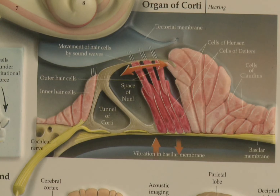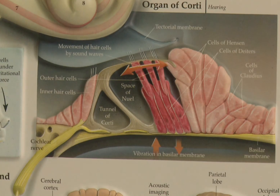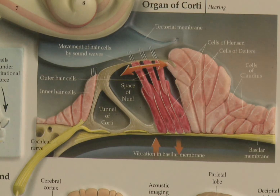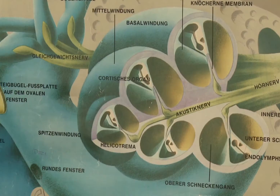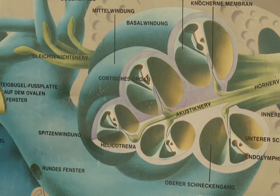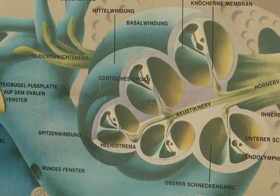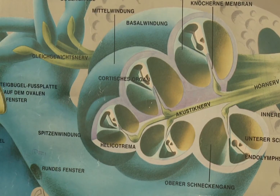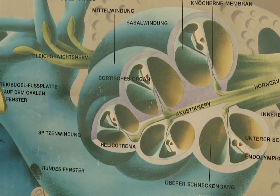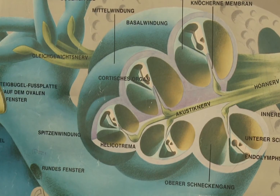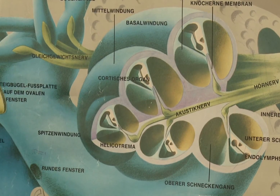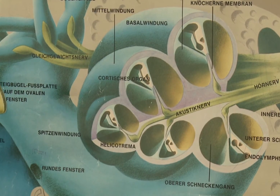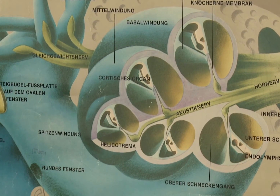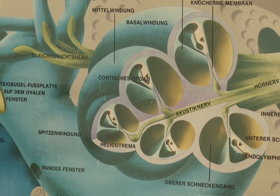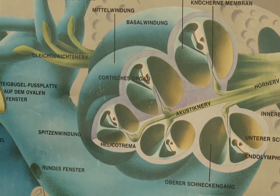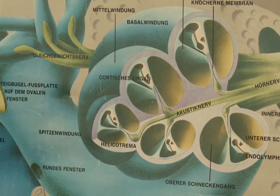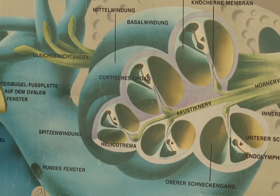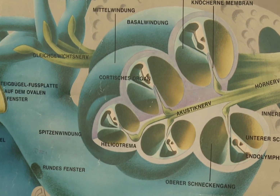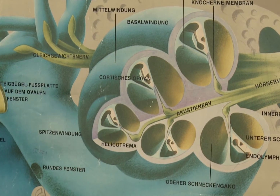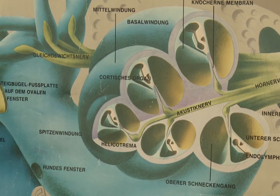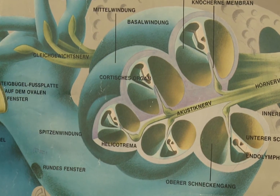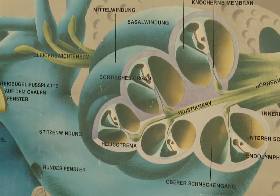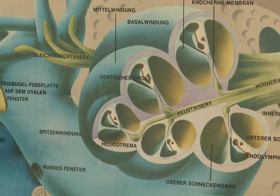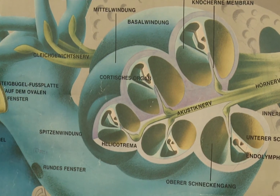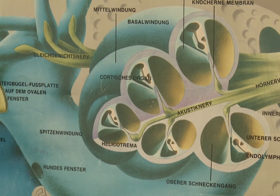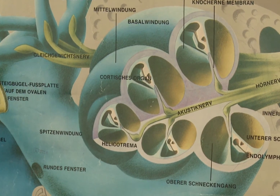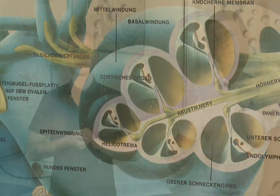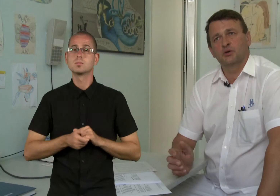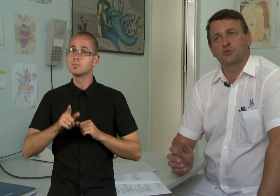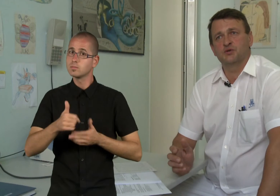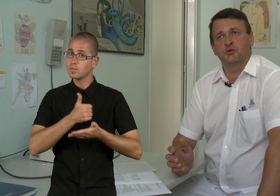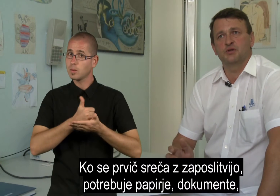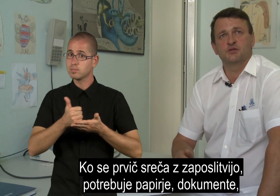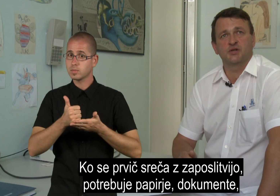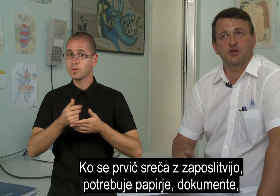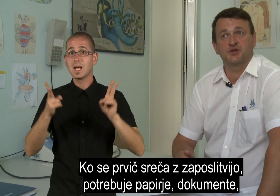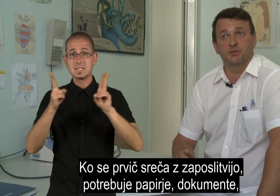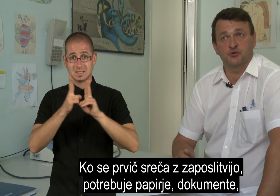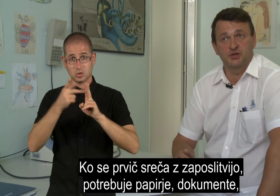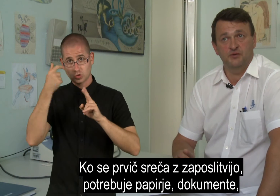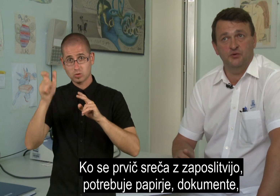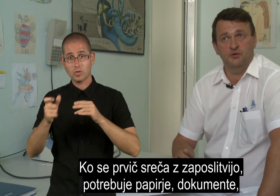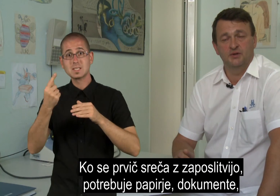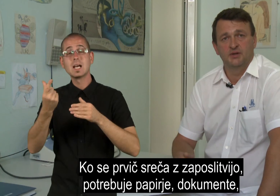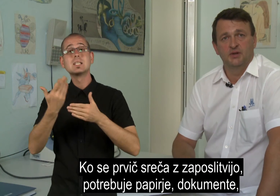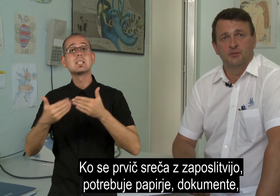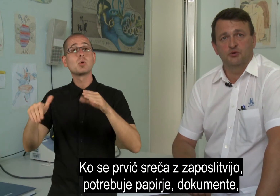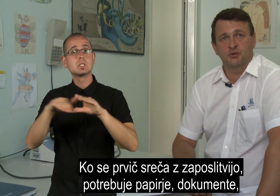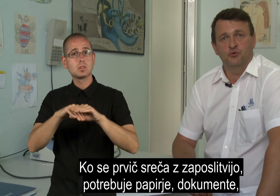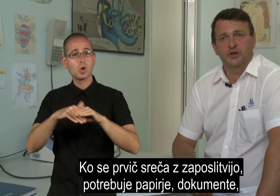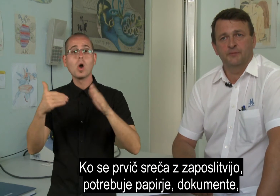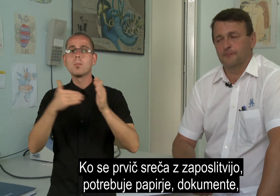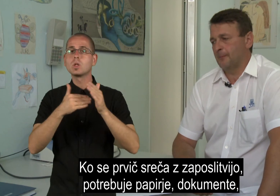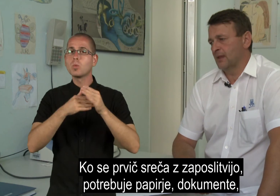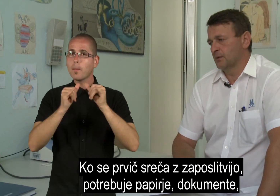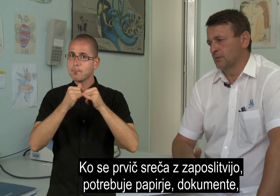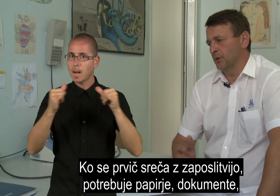ima določen doprinos. S tem so se ukvarjali akustiki, pa pač ta... Ko se prvič sreča z zaposlitvijo,